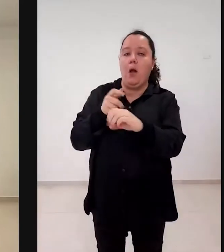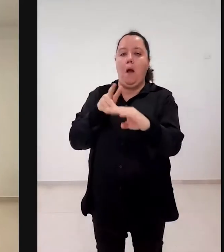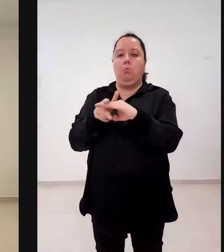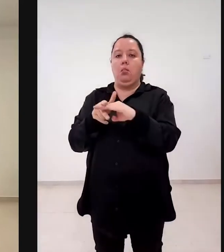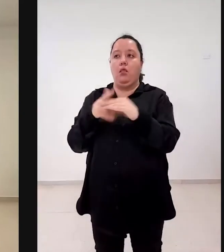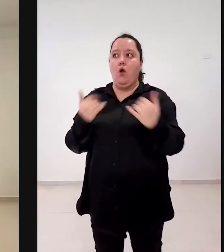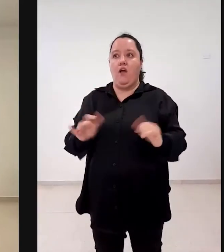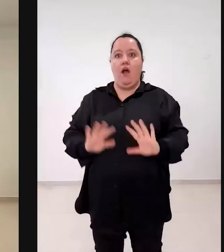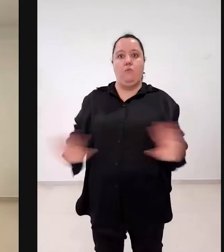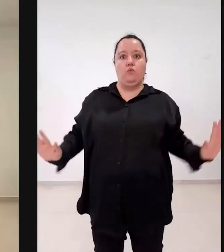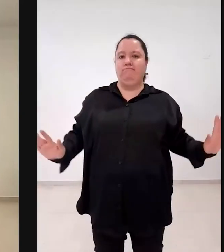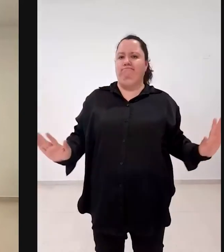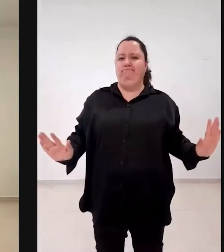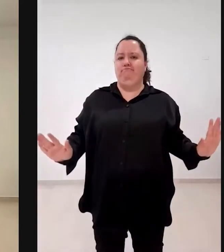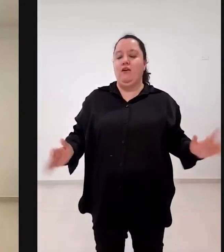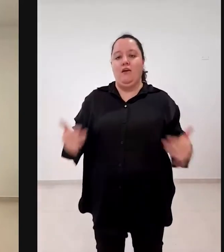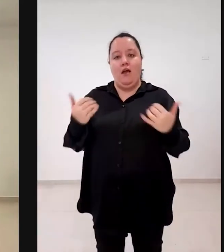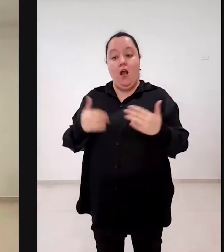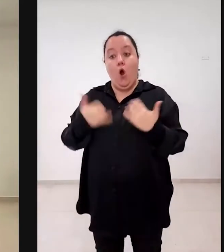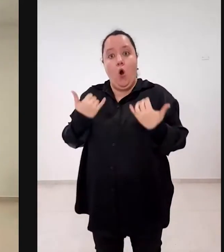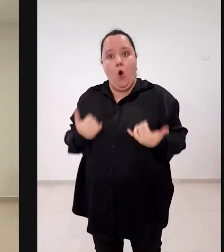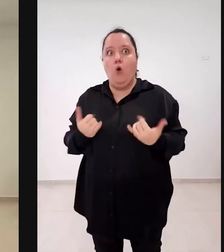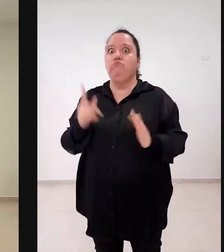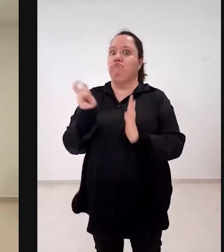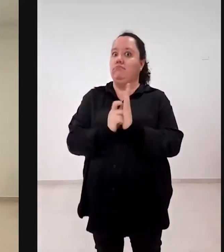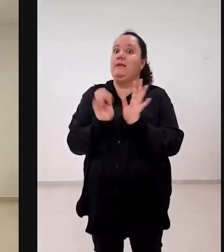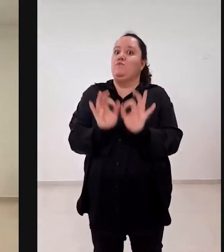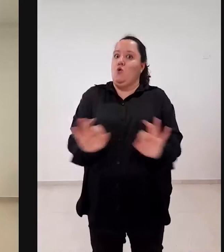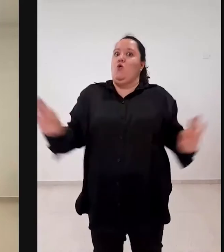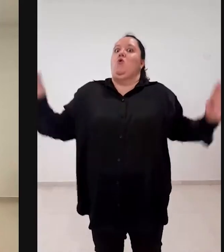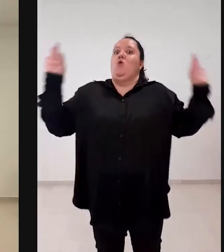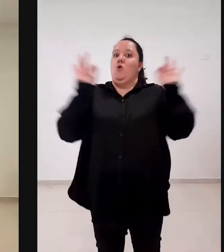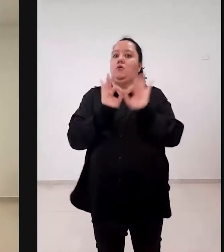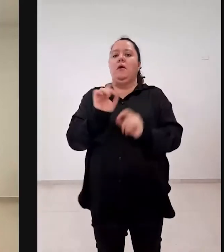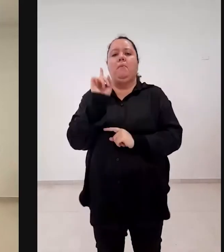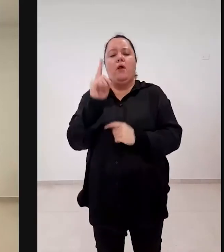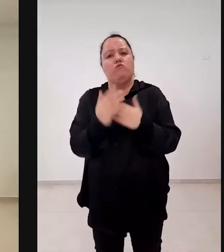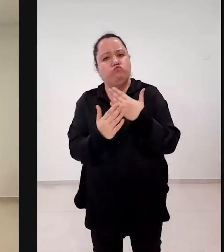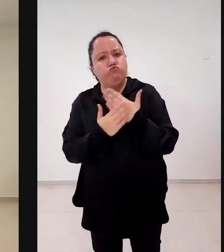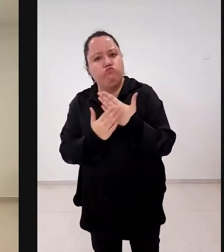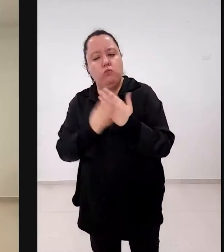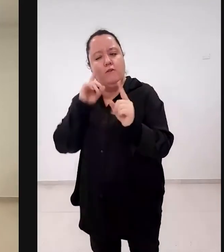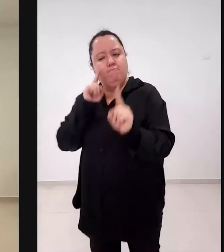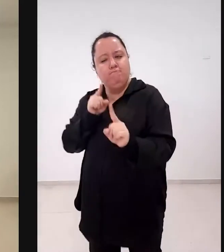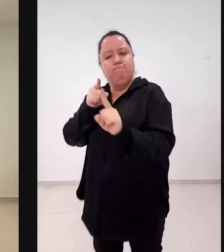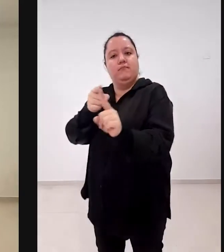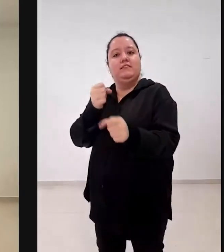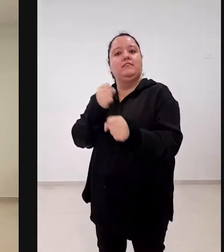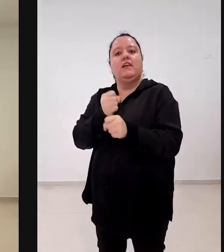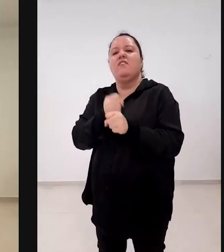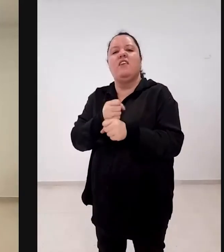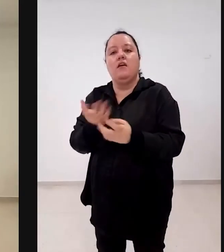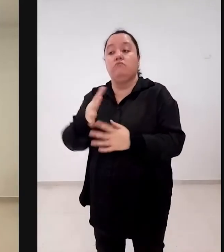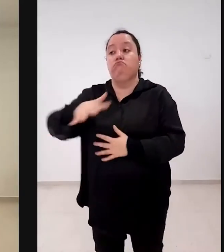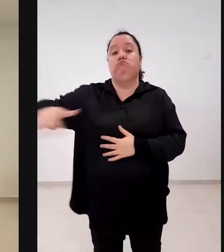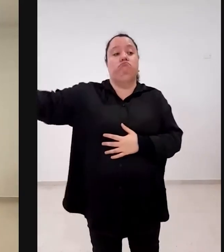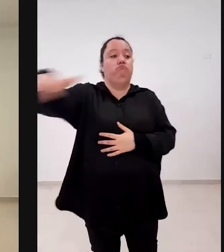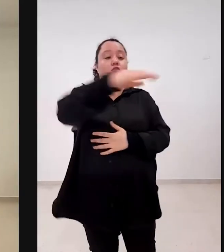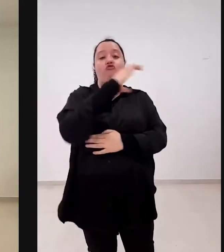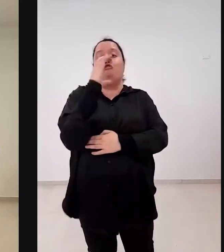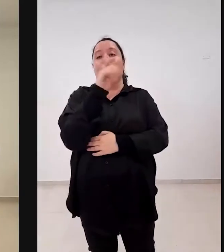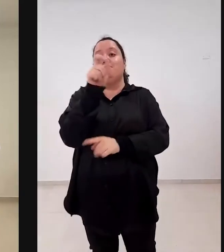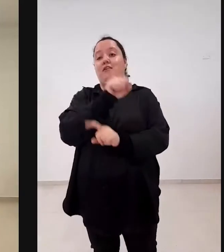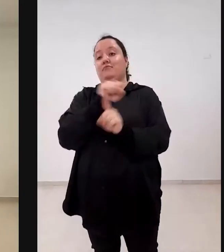hoy hoy es un momento importante pero que marca una línea grabado con todas las sociales porque es muy